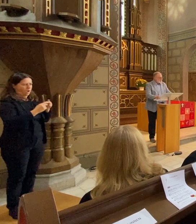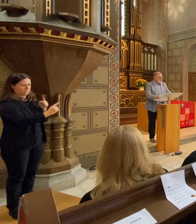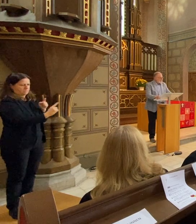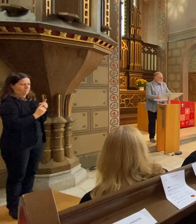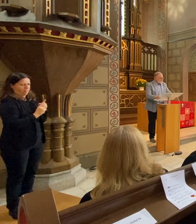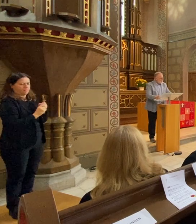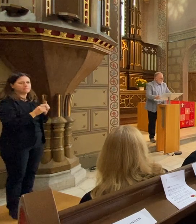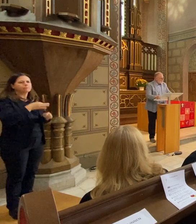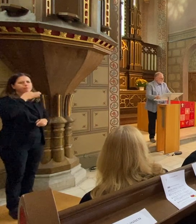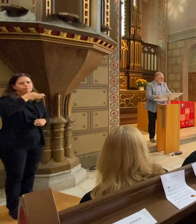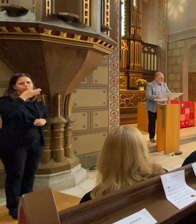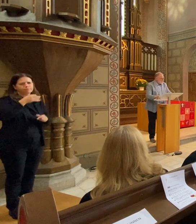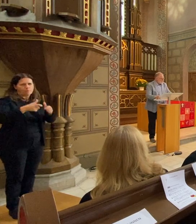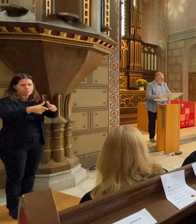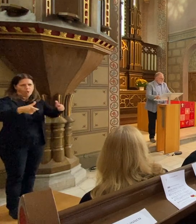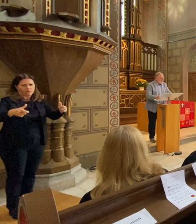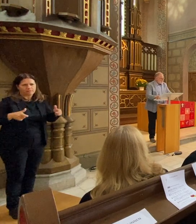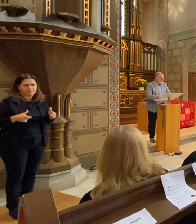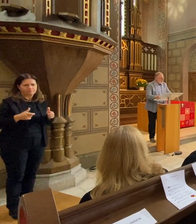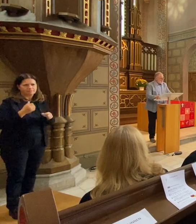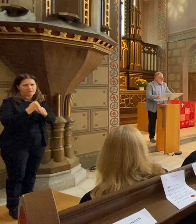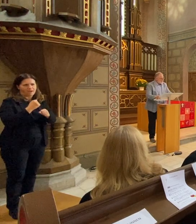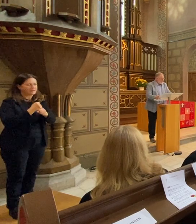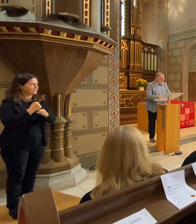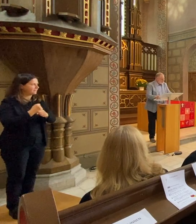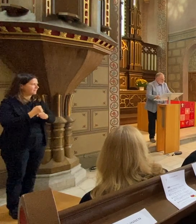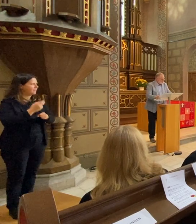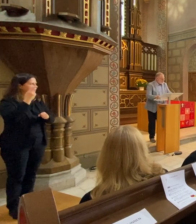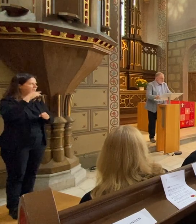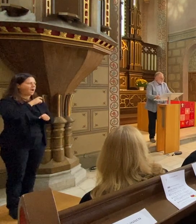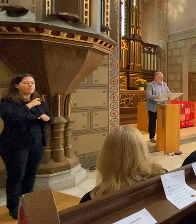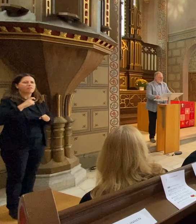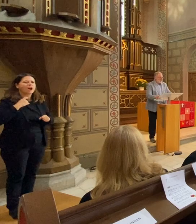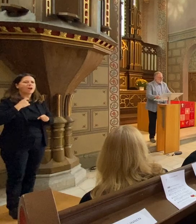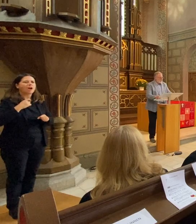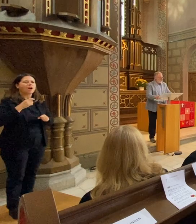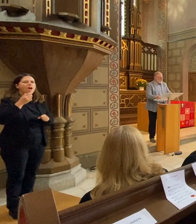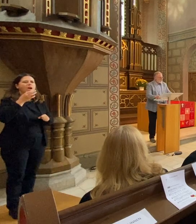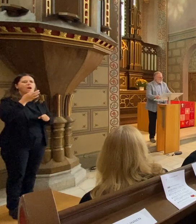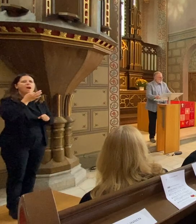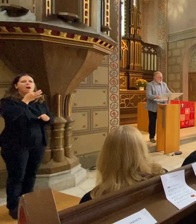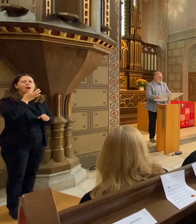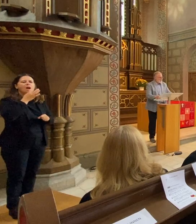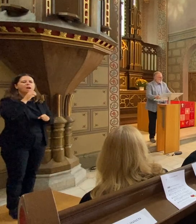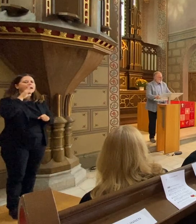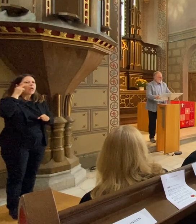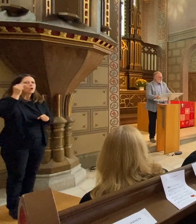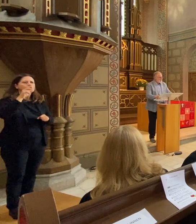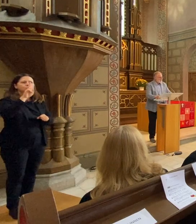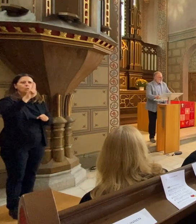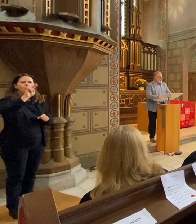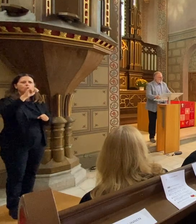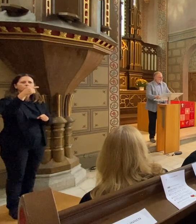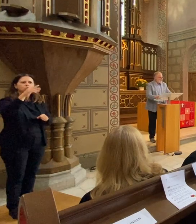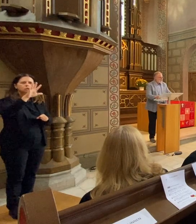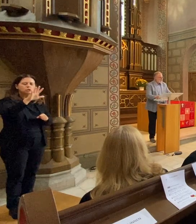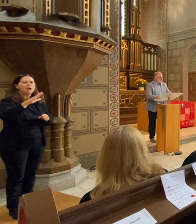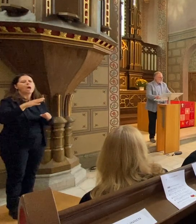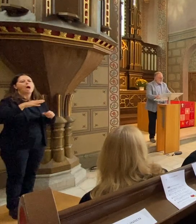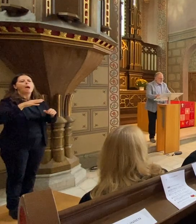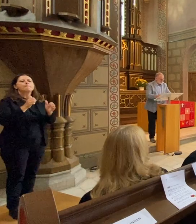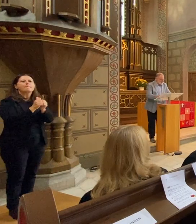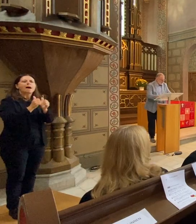zum Rednerpult, zum Hamburg zu machen. Pfarrer Klaus-Martin Unsch von der Partnergemeinde aus